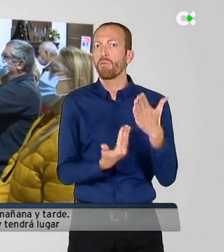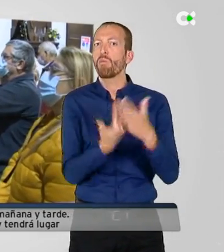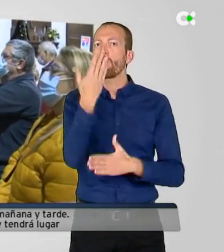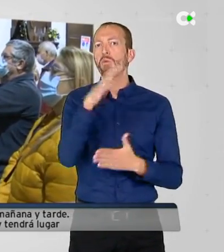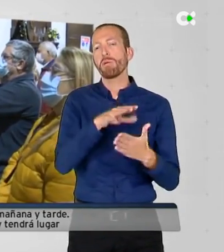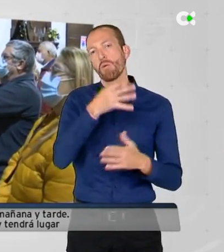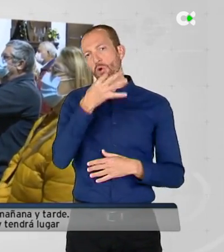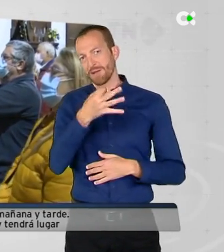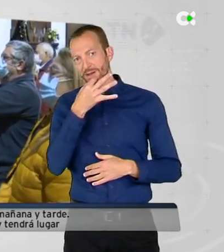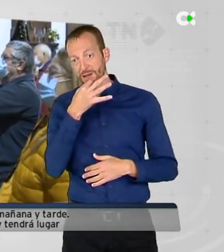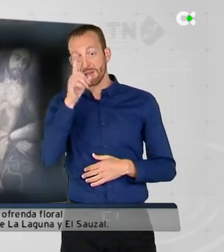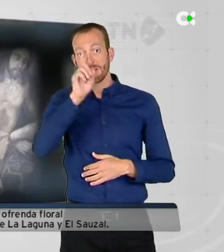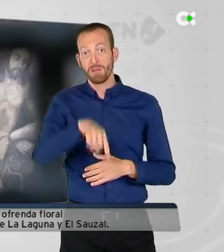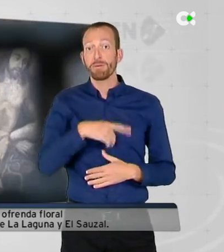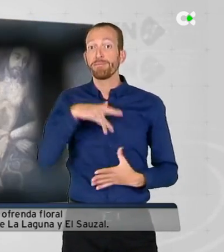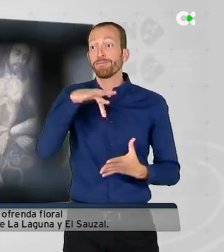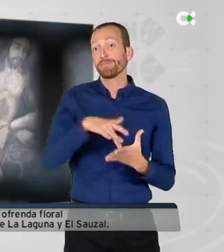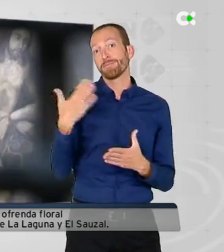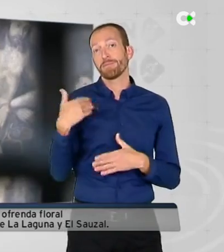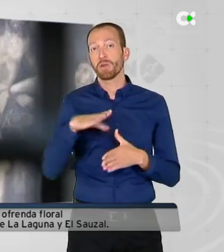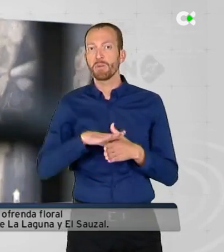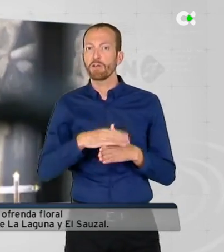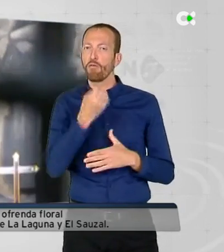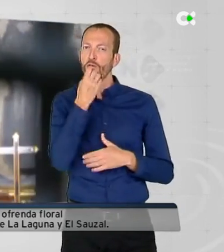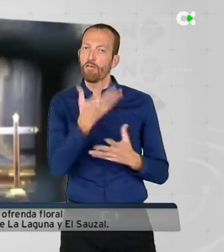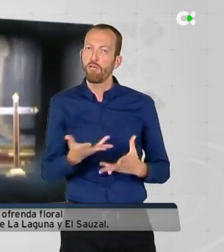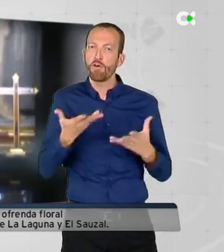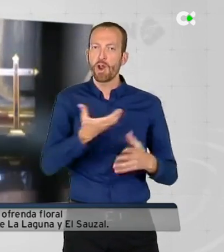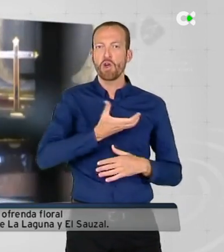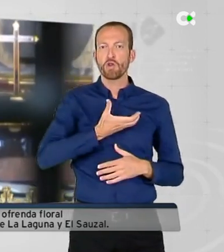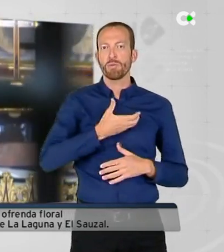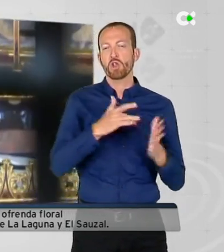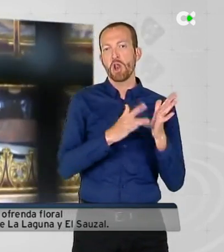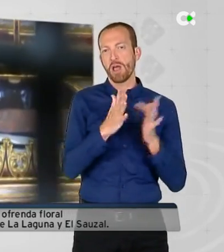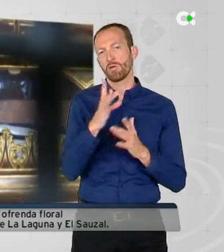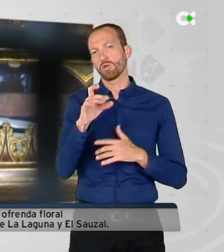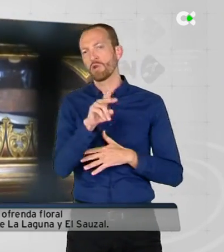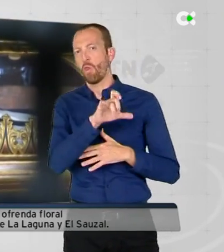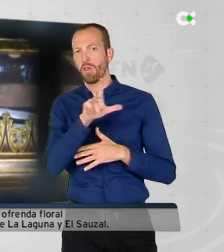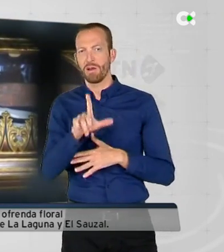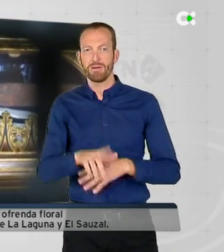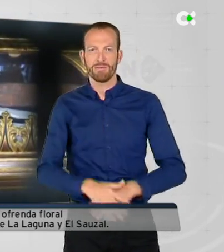y tarde. Además, hoy tendrá lugar la tradicional ofrenda floral de los ayuntamientos de La Laguna y el Sausal.